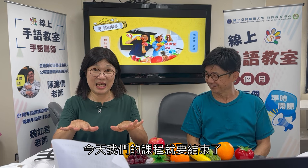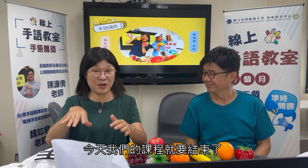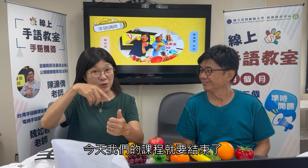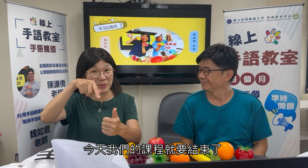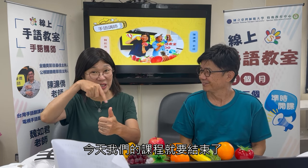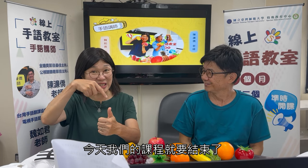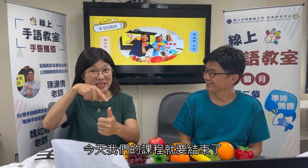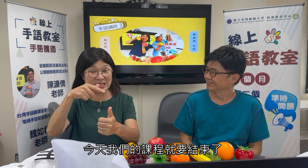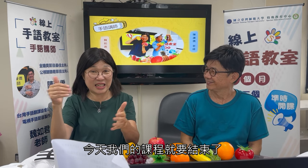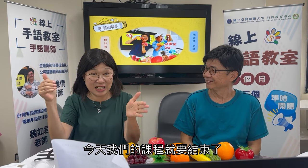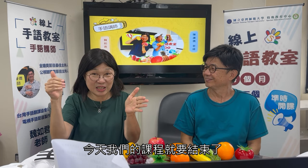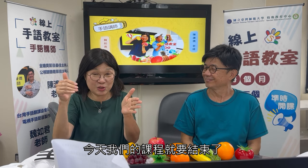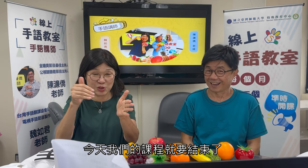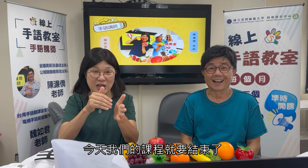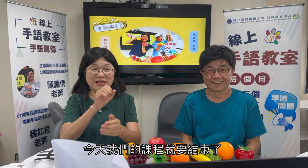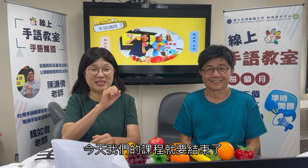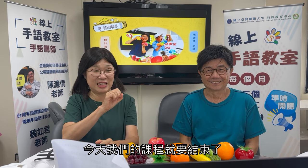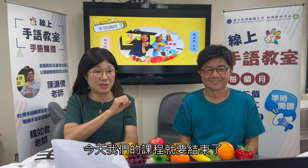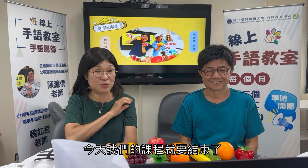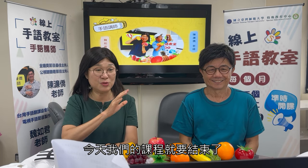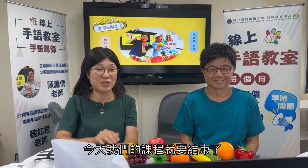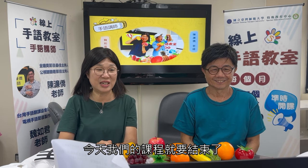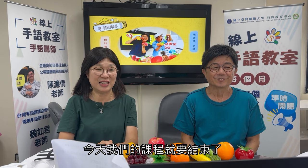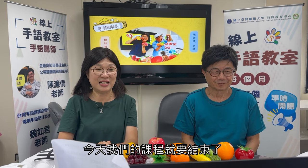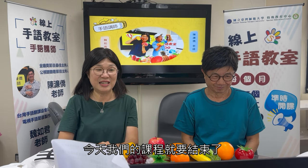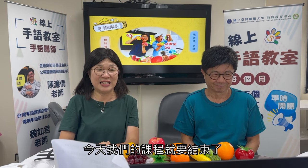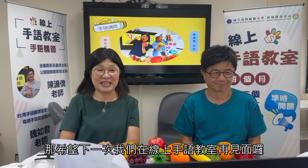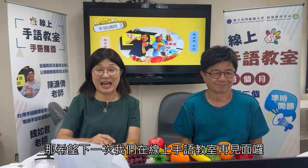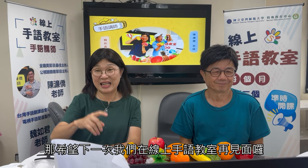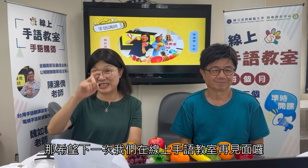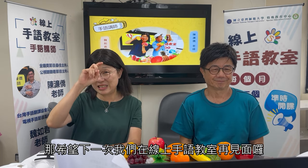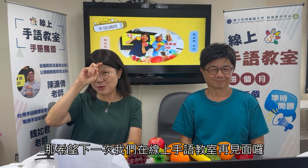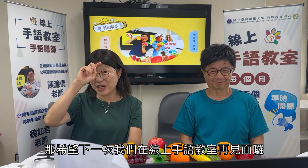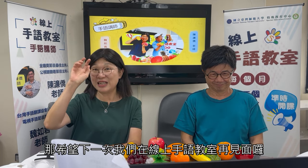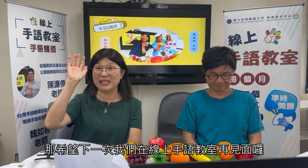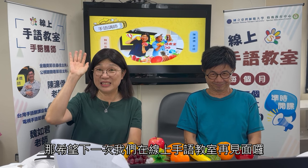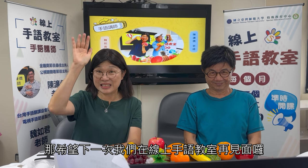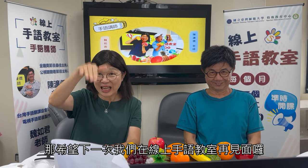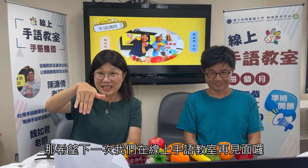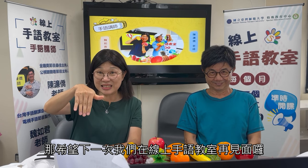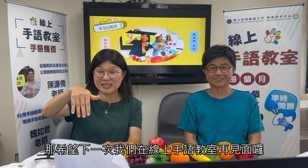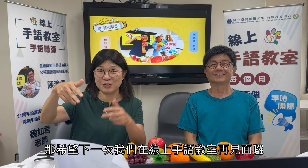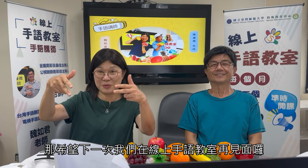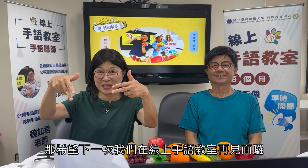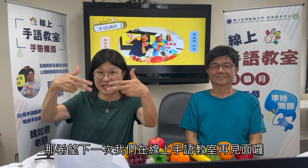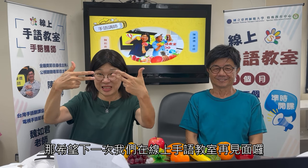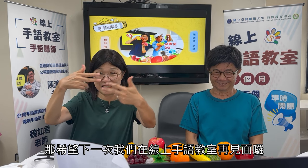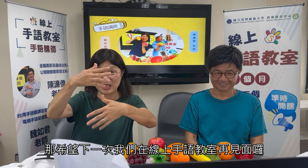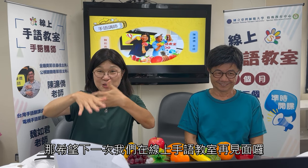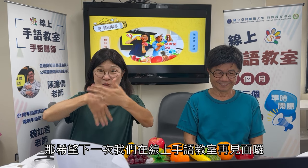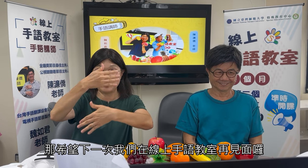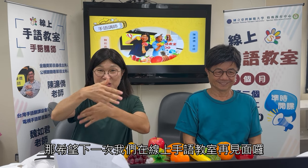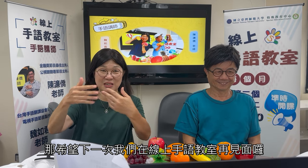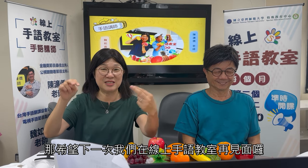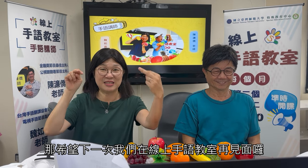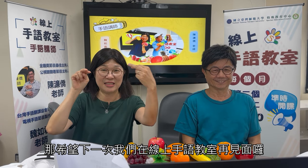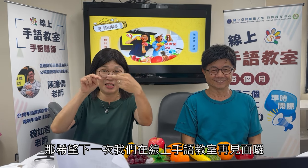我们的课程就要结束了，那希望下一次我们在线上手语教室再见面